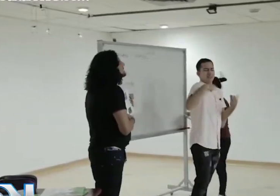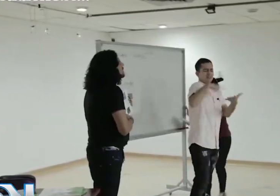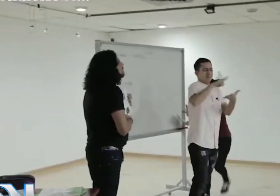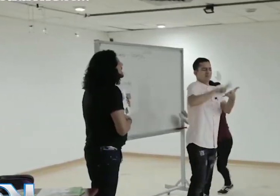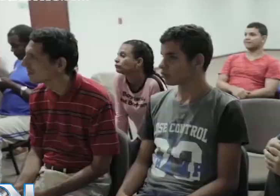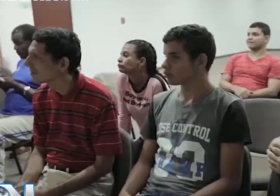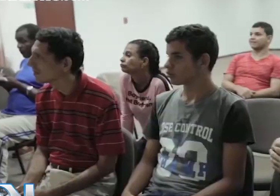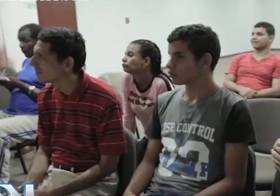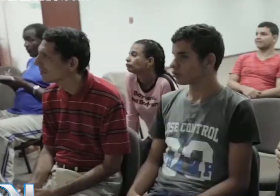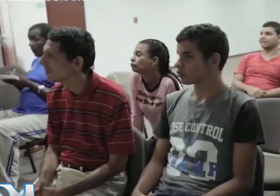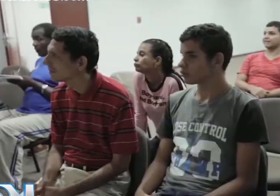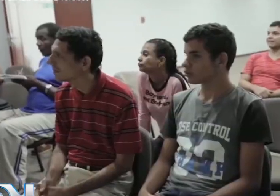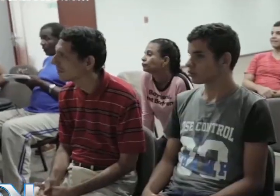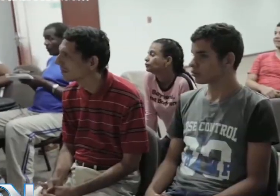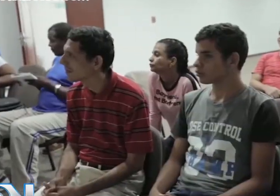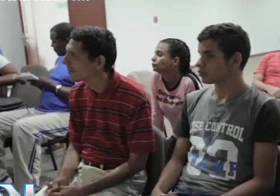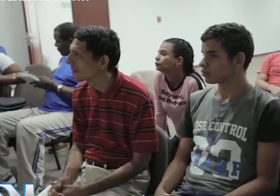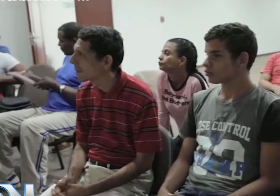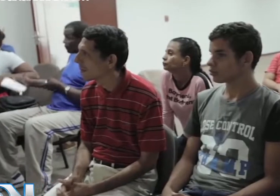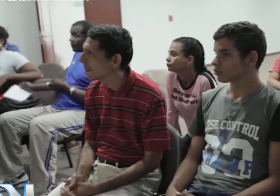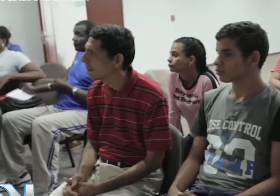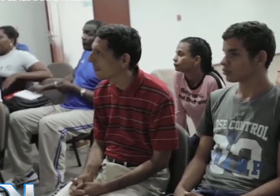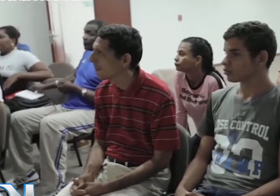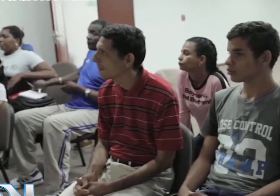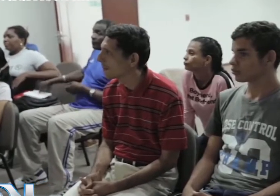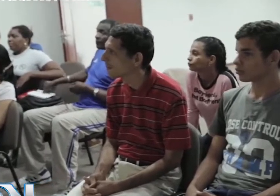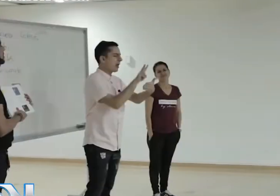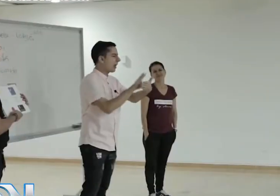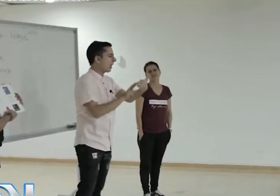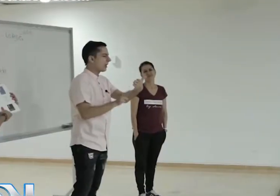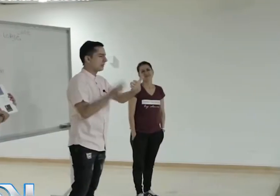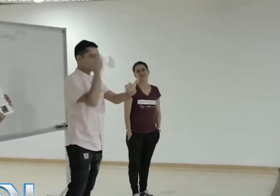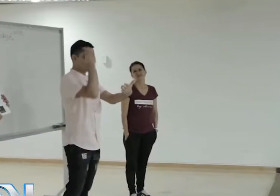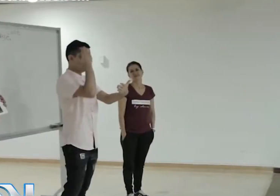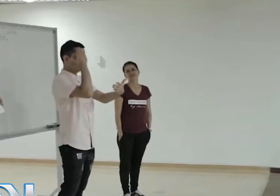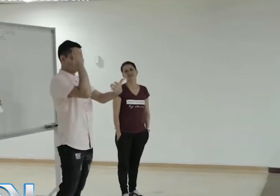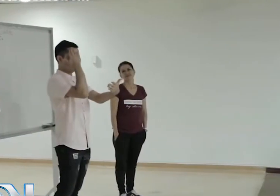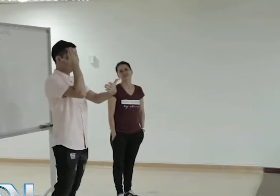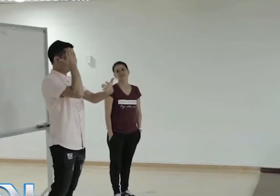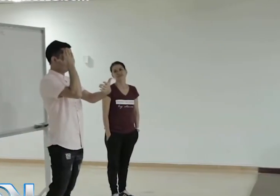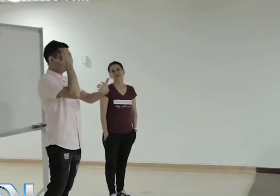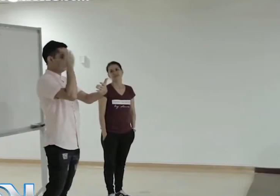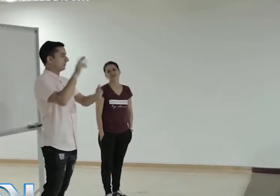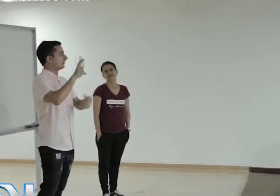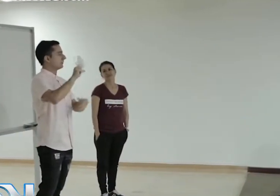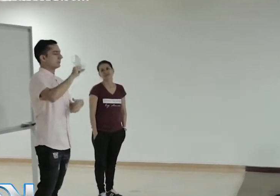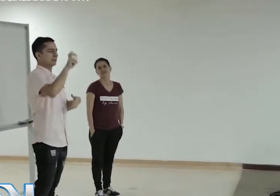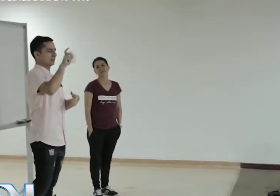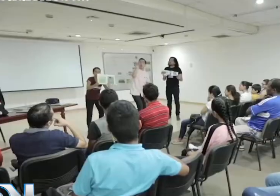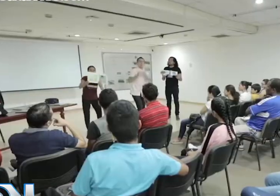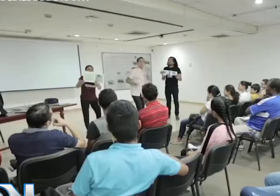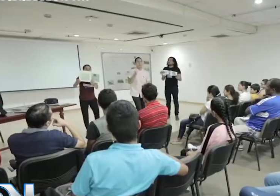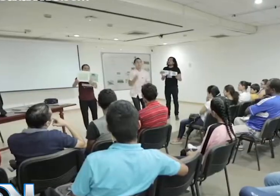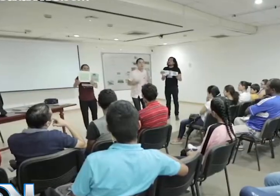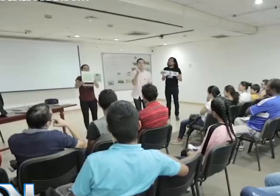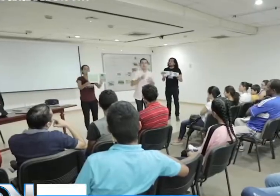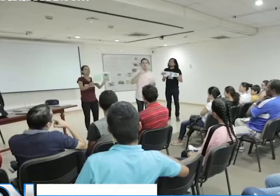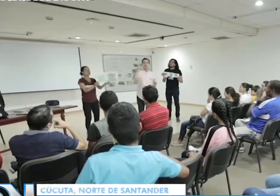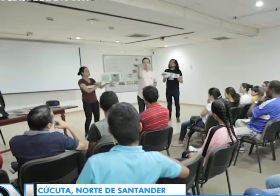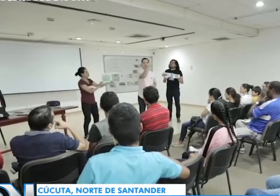el Instituto Nacional de Sordos en Colombia se verificara el estado actual de la oferta educativa y la inclusión social en esta ciudad.